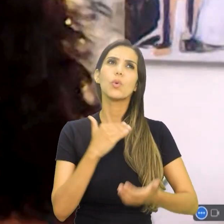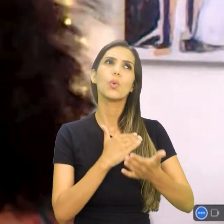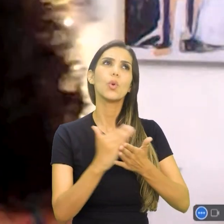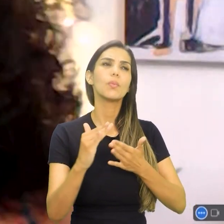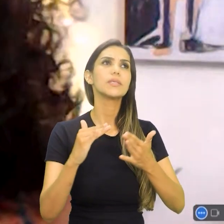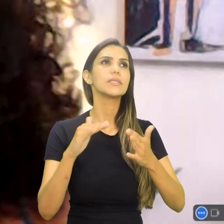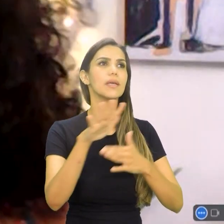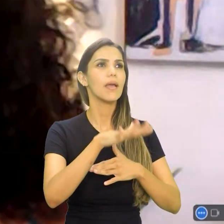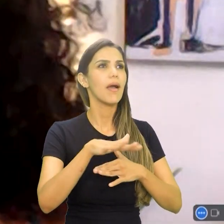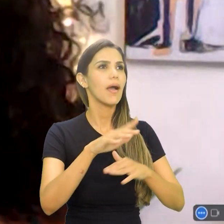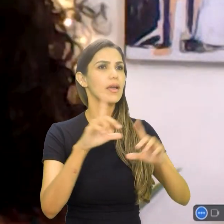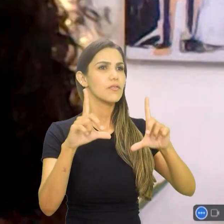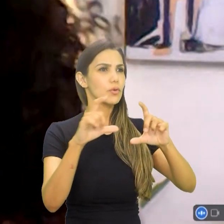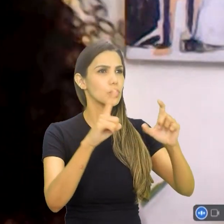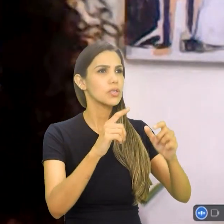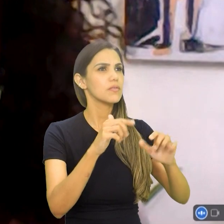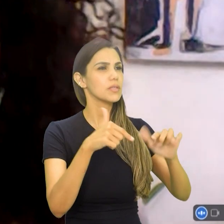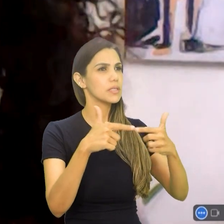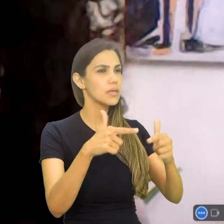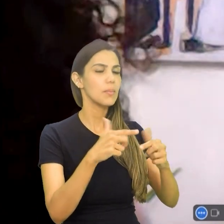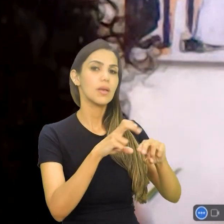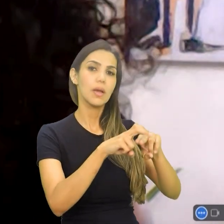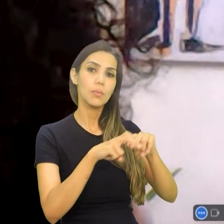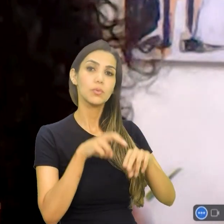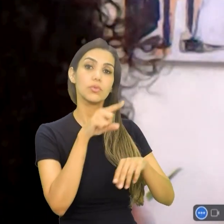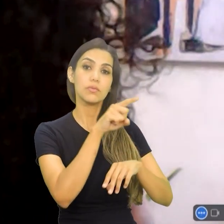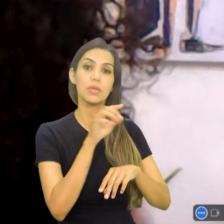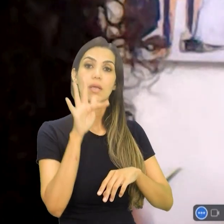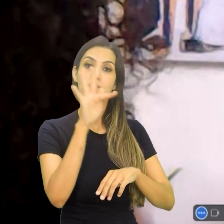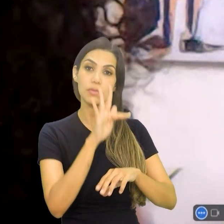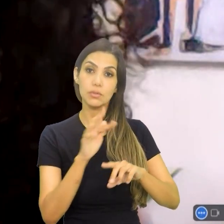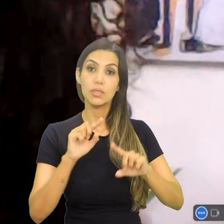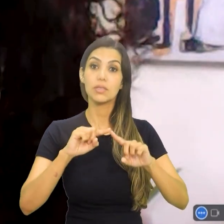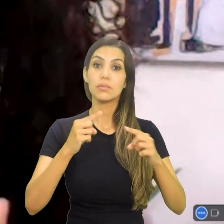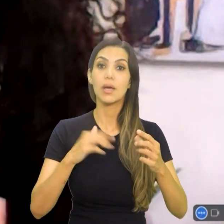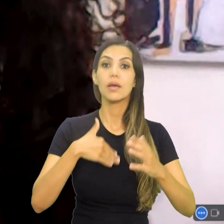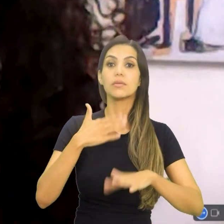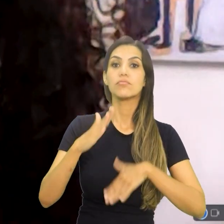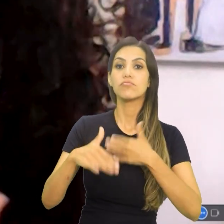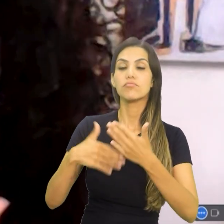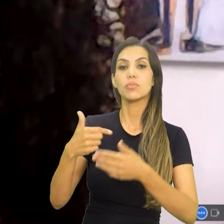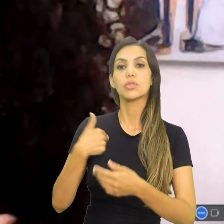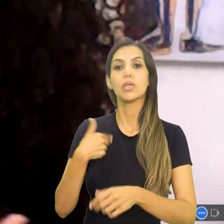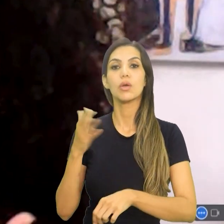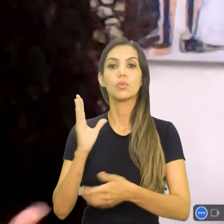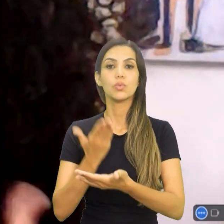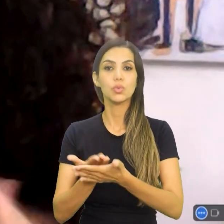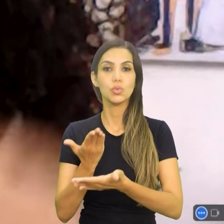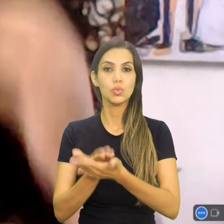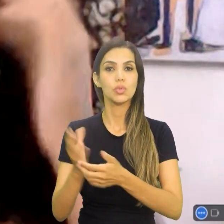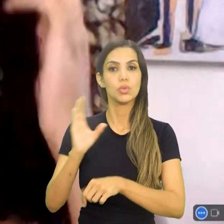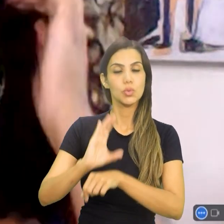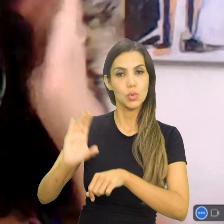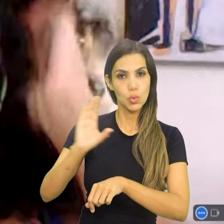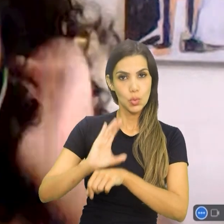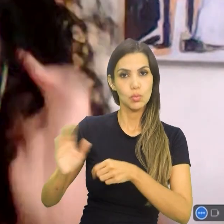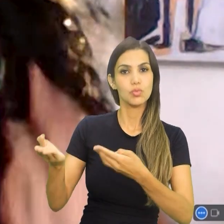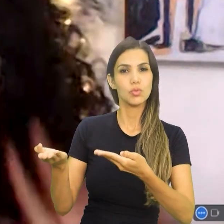fotografia por causa da faculdade. Mas aí eu fiz um curso de fotografia